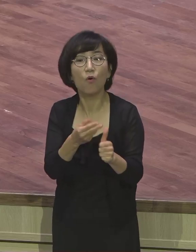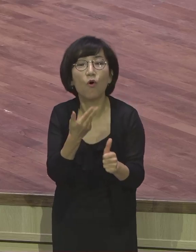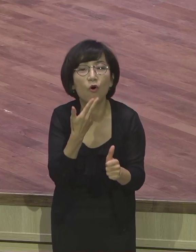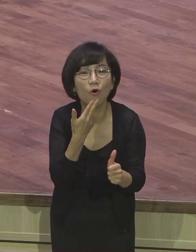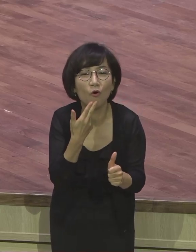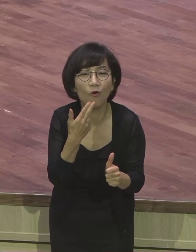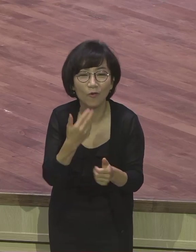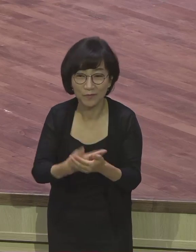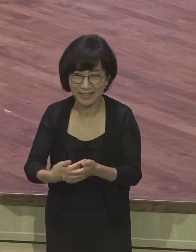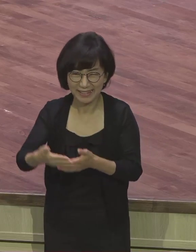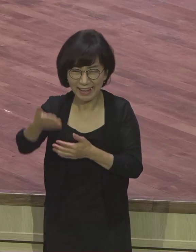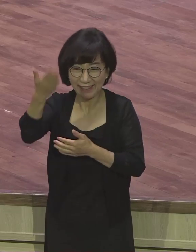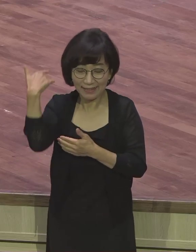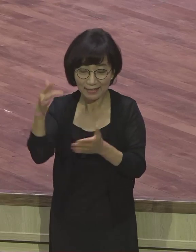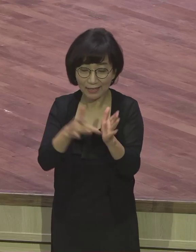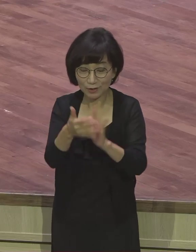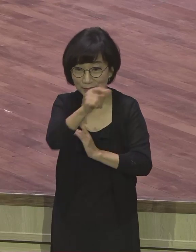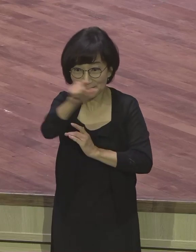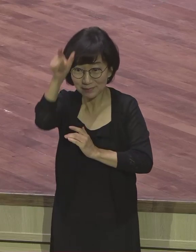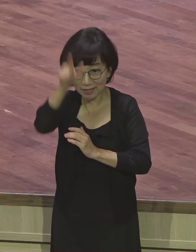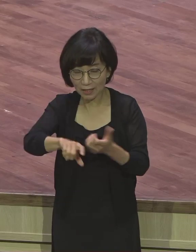다 도망가고 없었어.